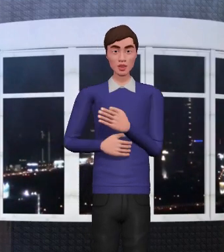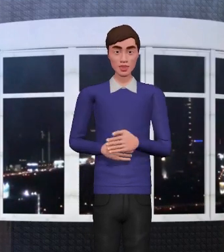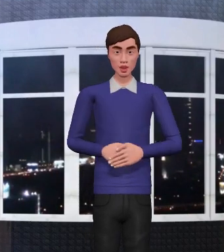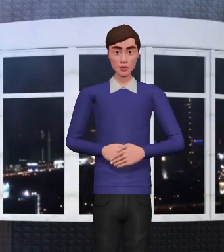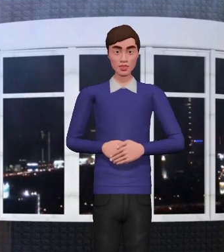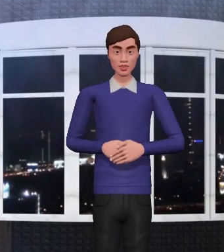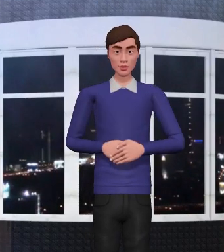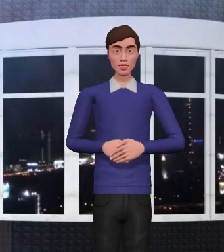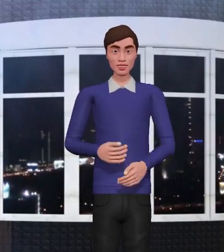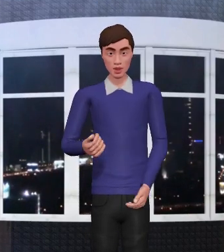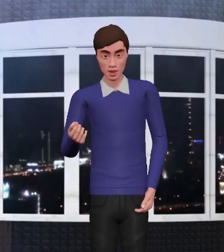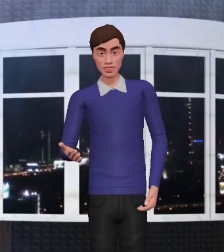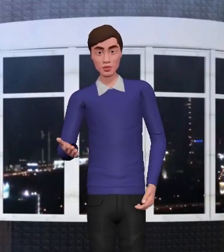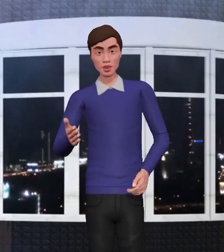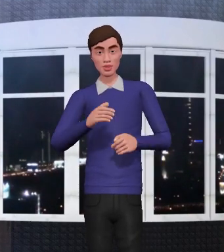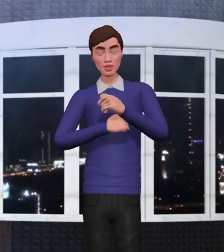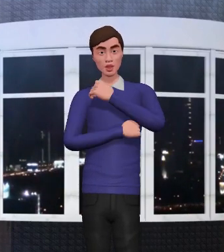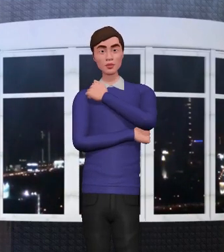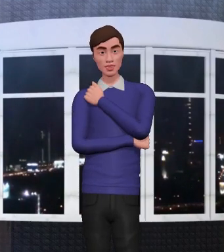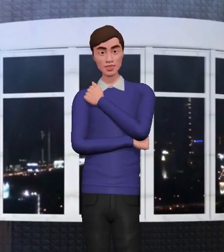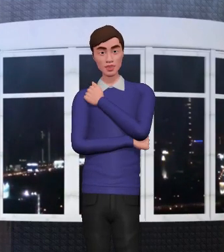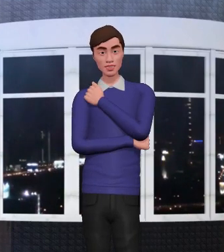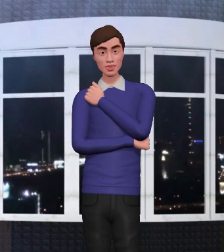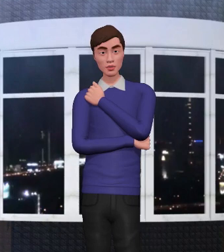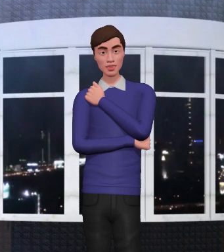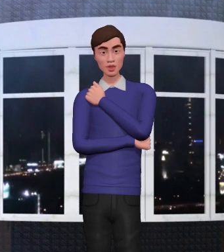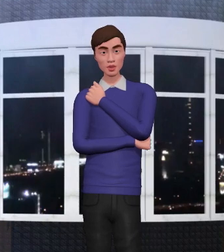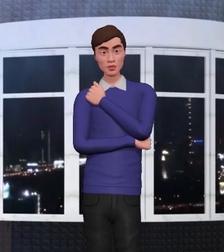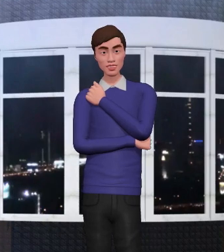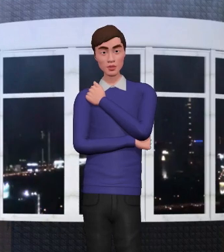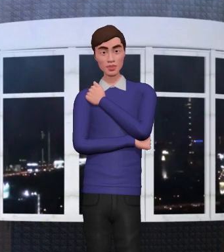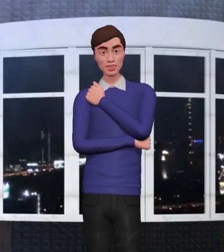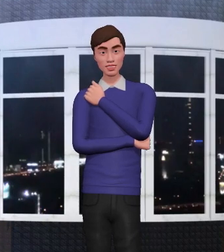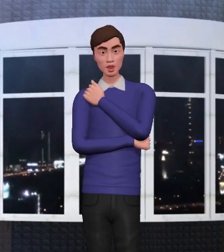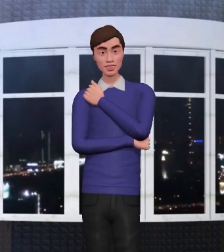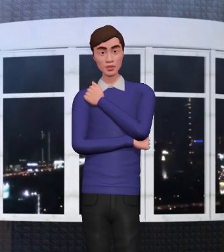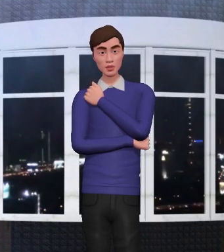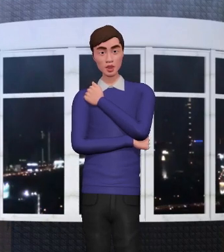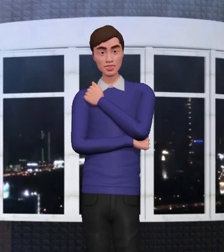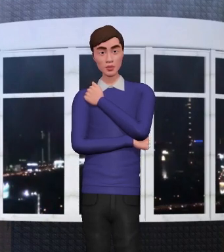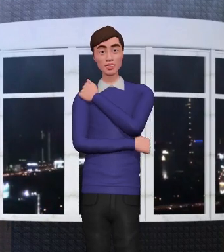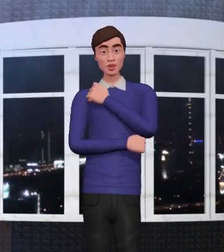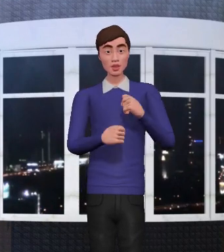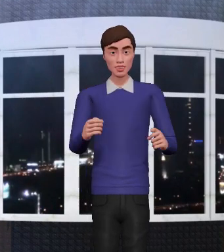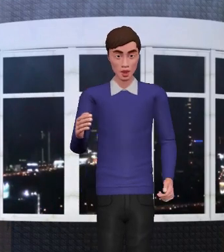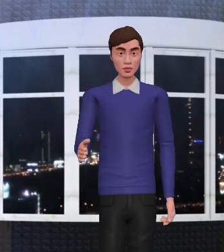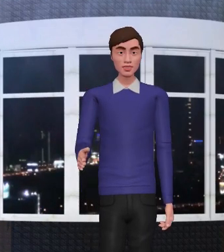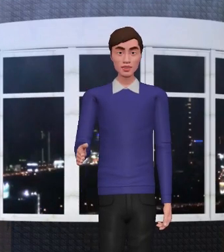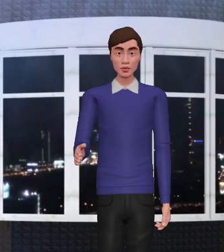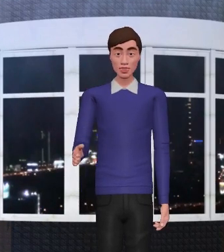горбачёв объявил об отставке с поста президента ссср 25 декабря 1991